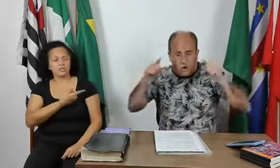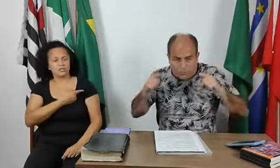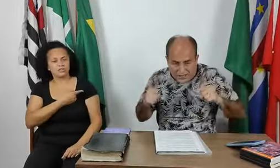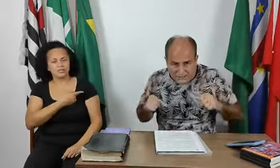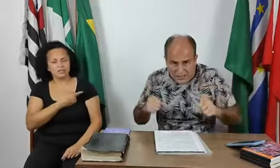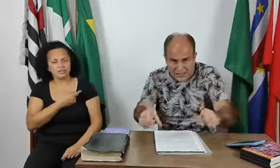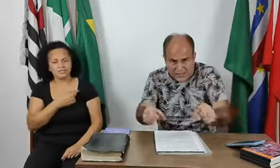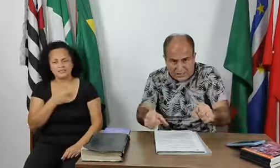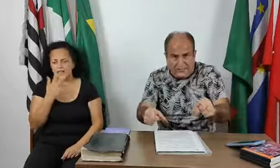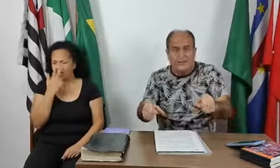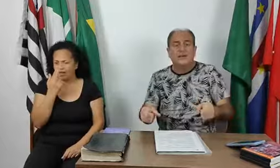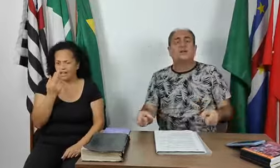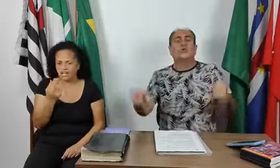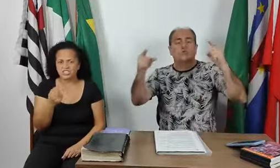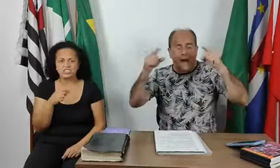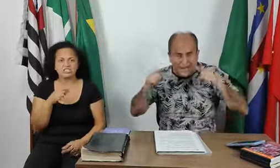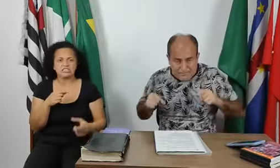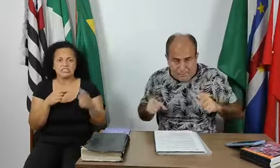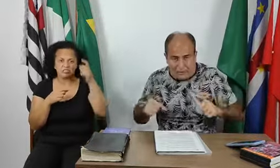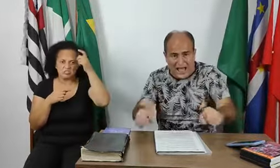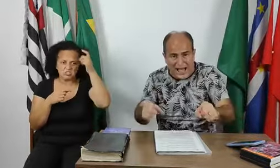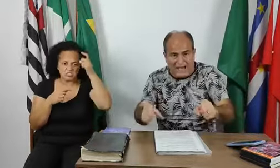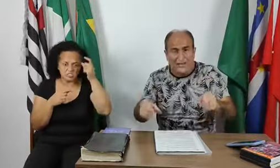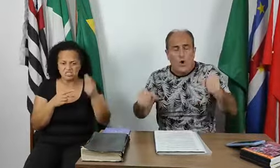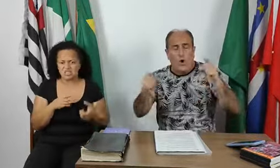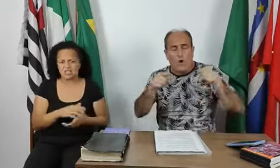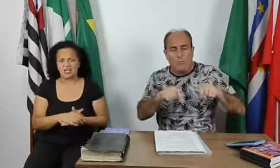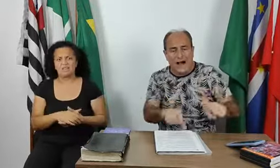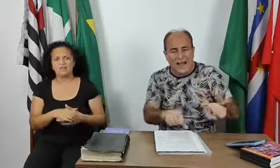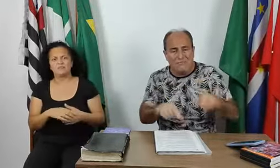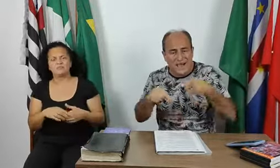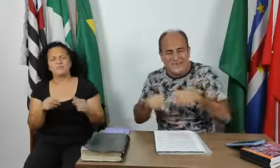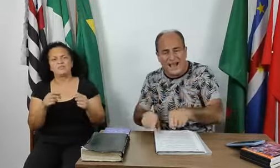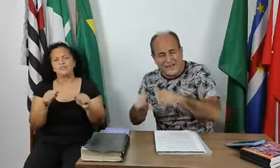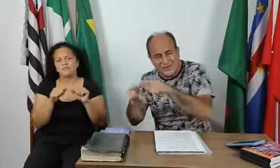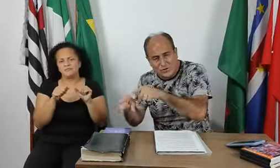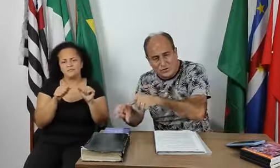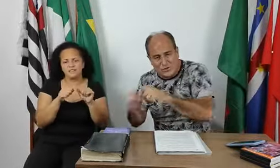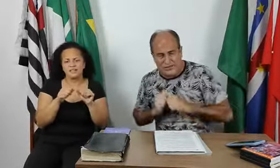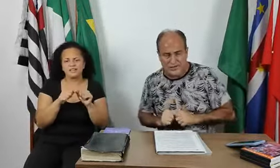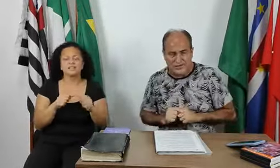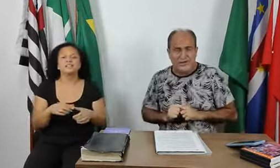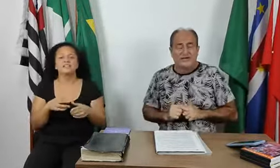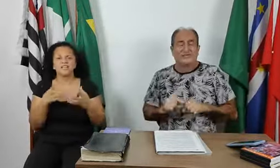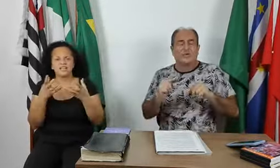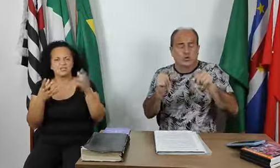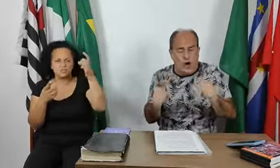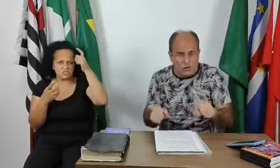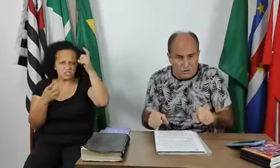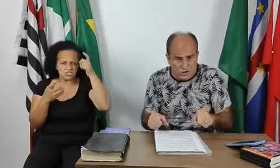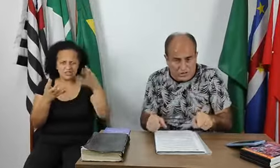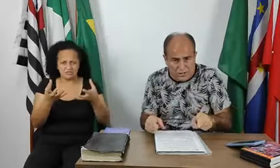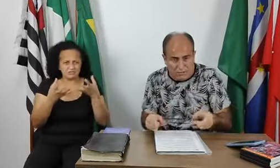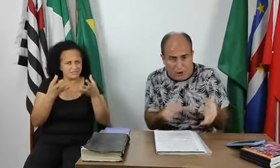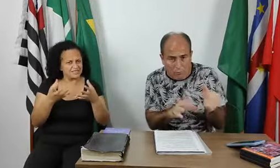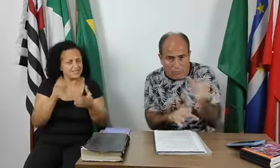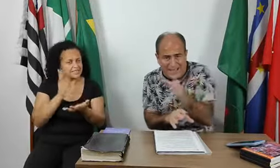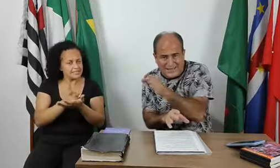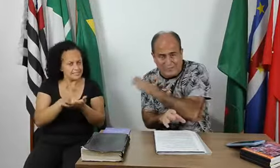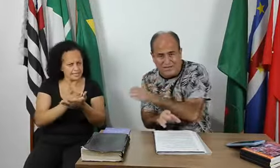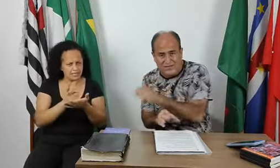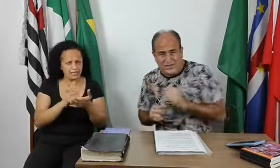nos oprimir e nos manipular, roubar, matar e destruir. Se o nosso inimigo é